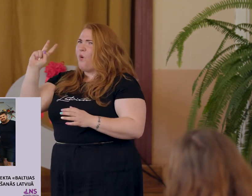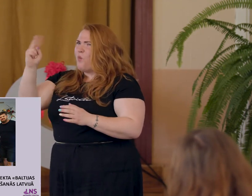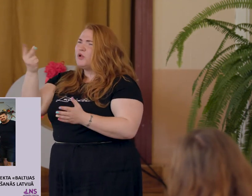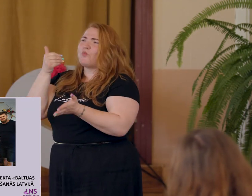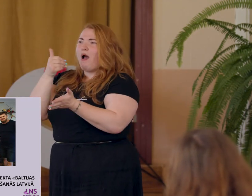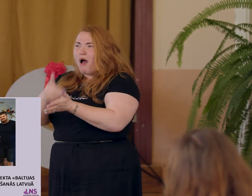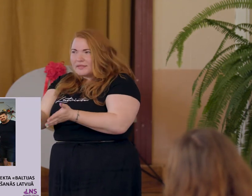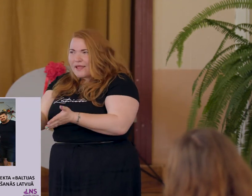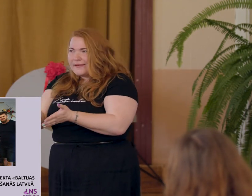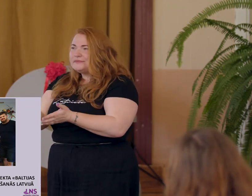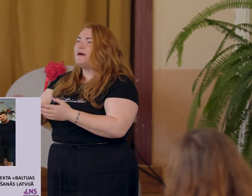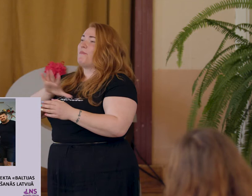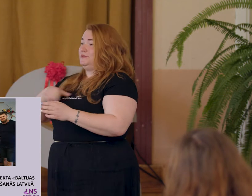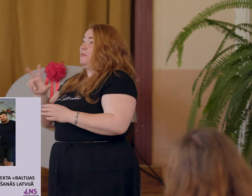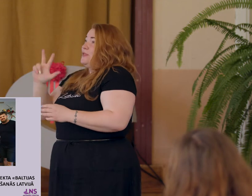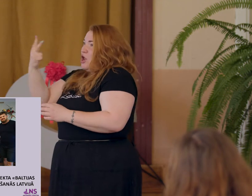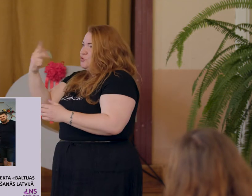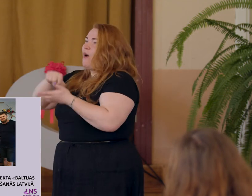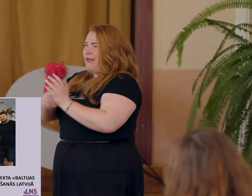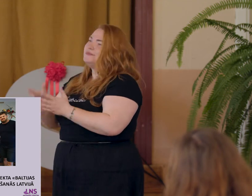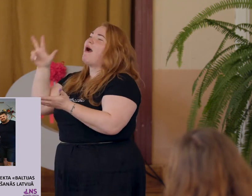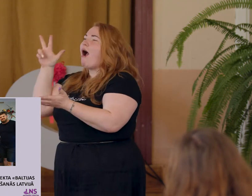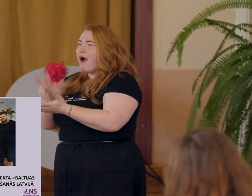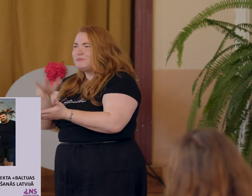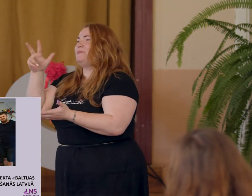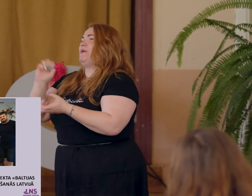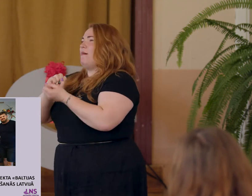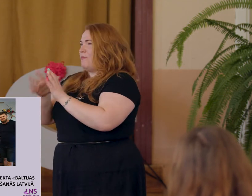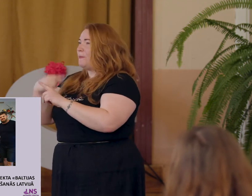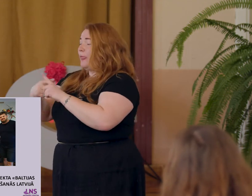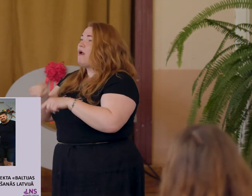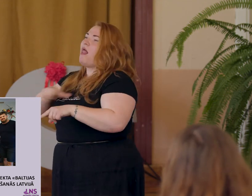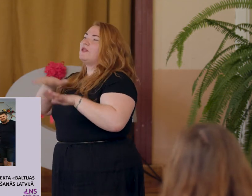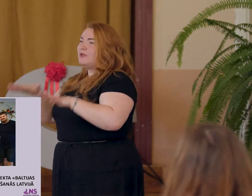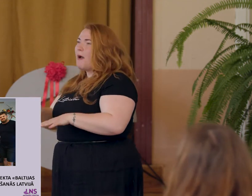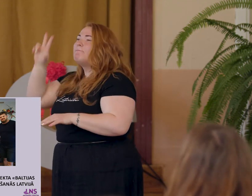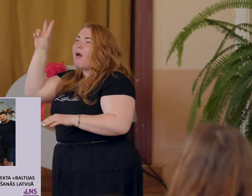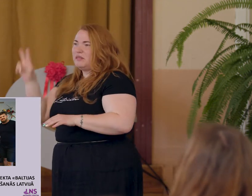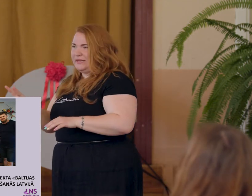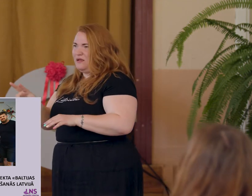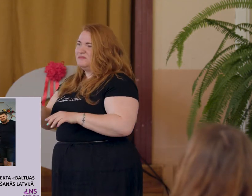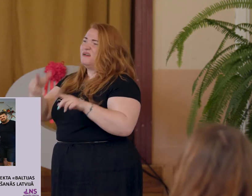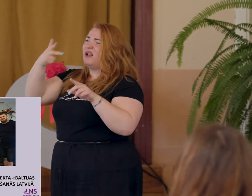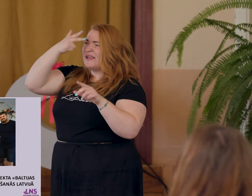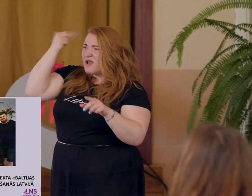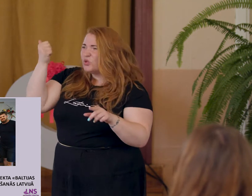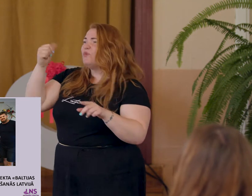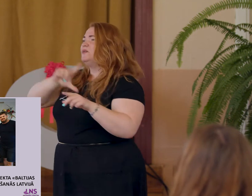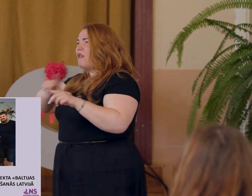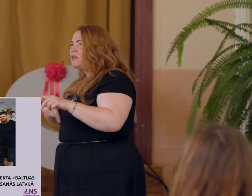grūti. Pirmais, otrais mums noraidīja, un trešo reizi mums akceptēja mūsu Erasmus Plus projektu. Un tā bija